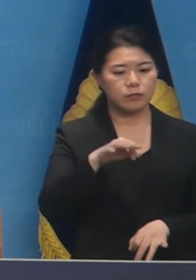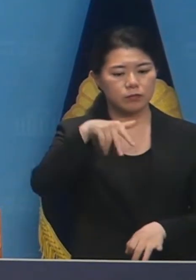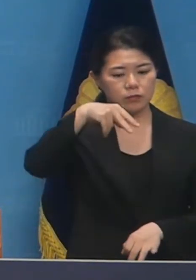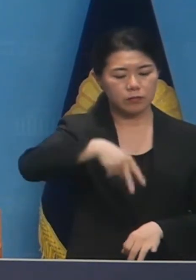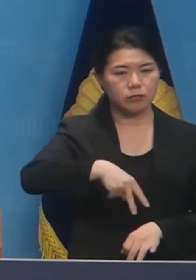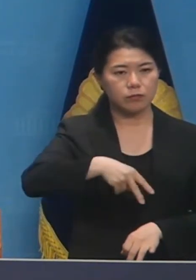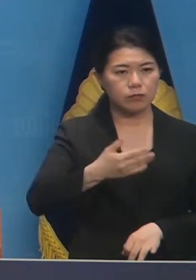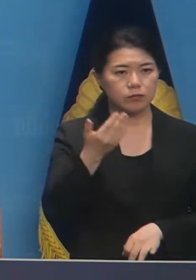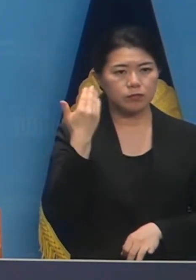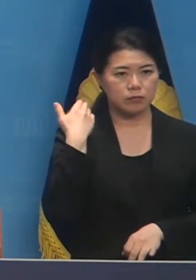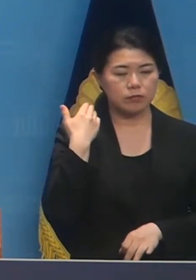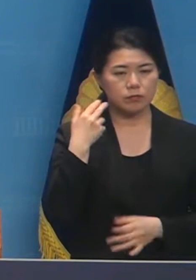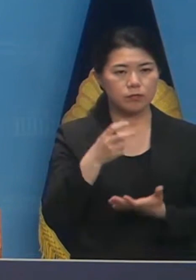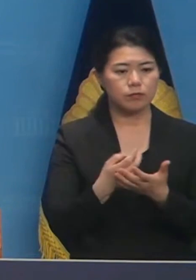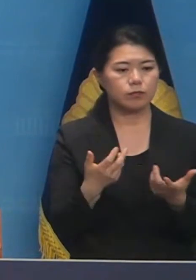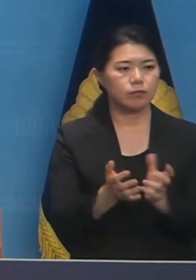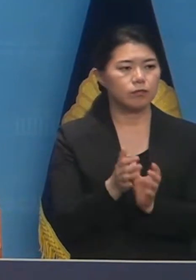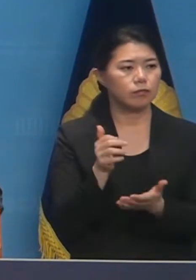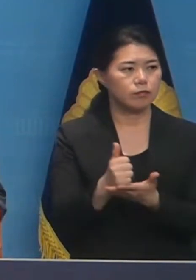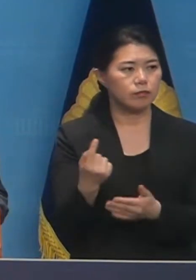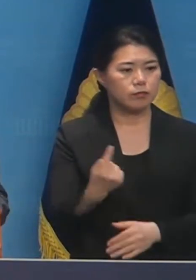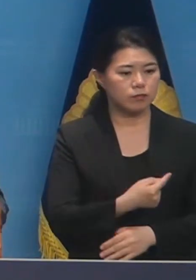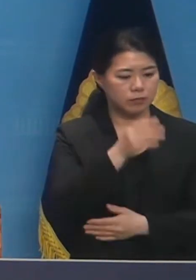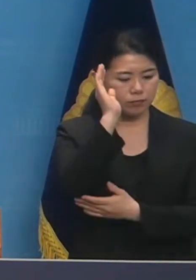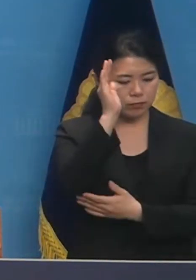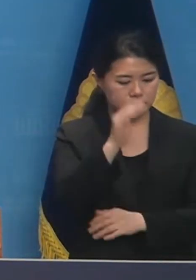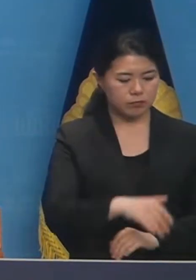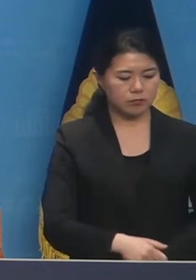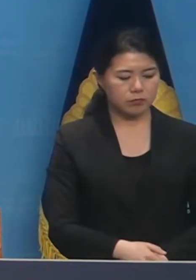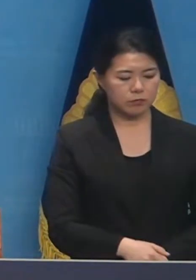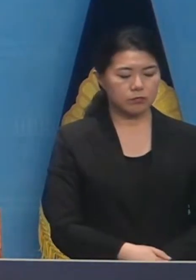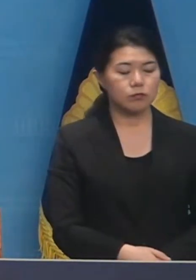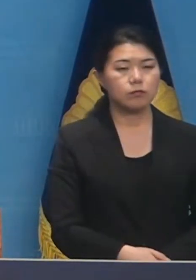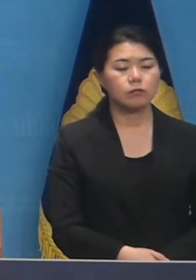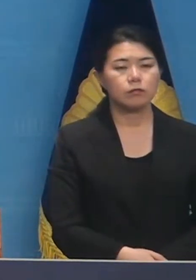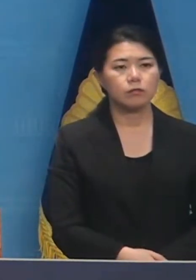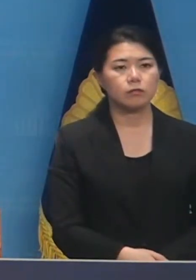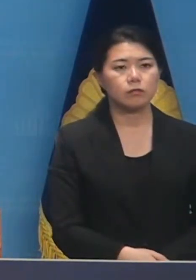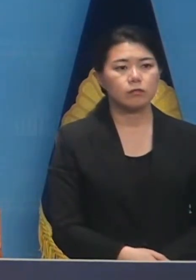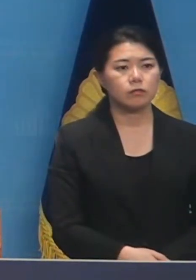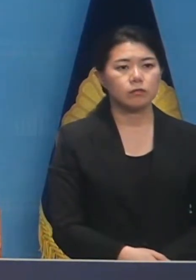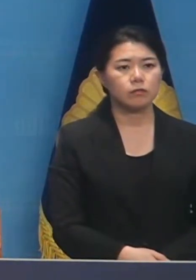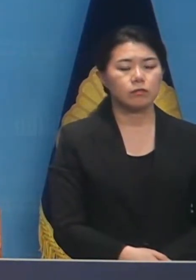김승규 전 법무장관이 나오셔서 발언해 주시겠습니다.